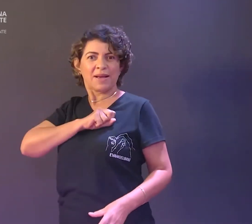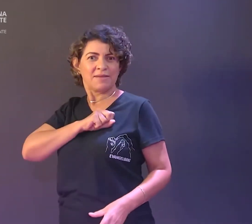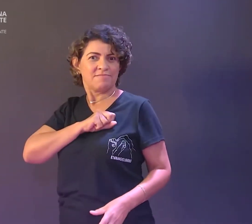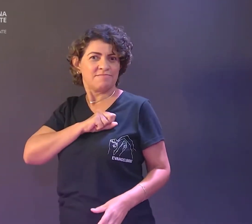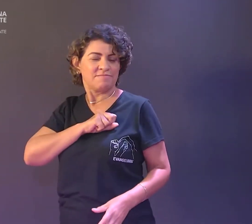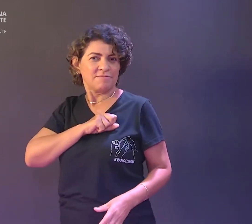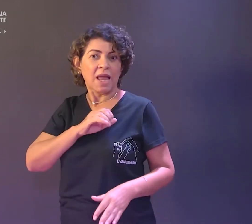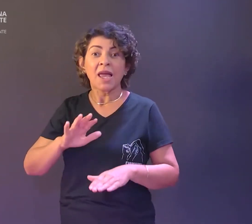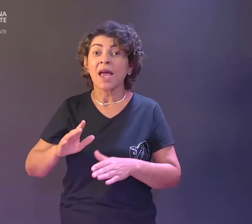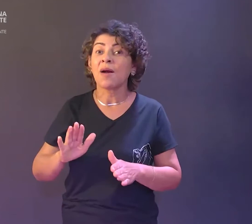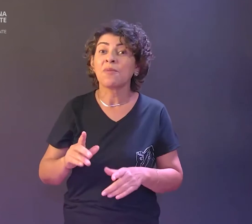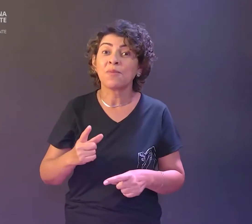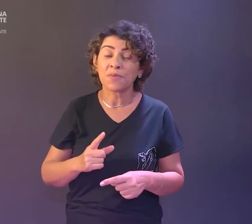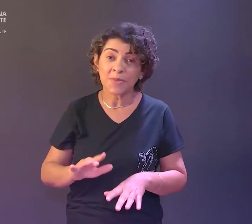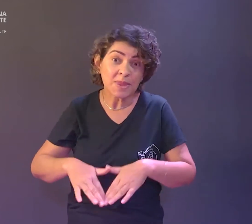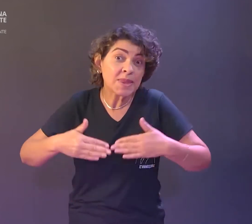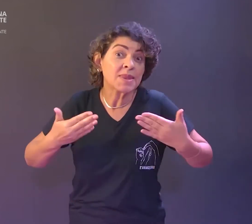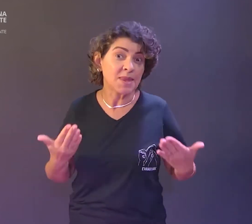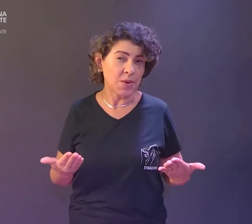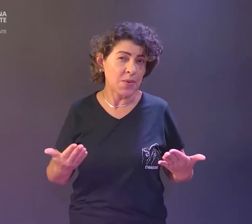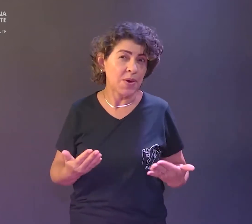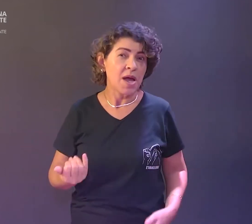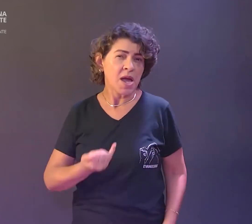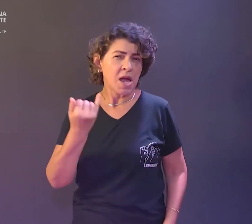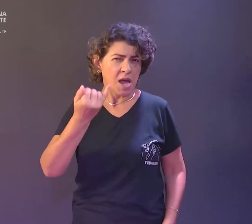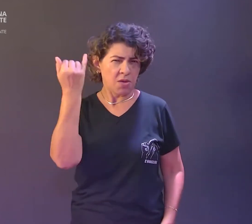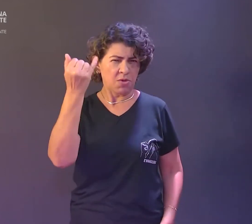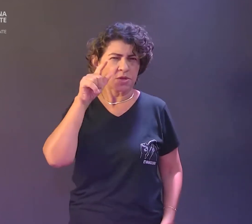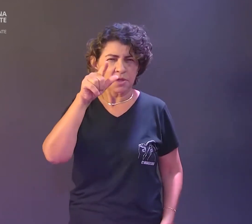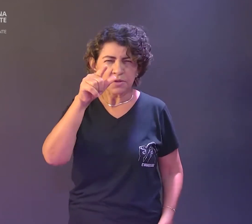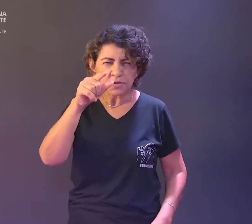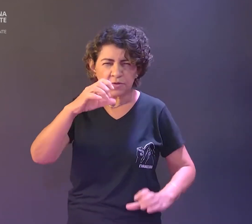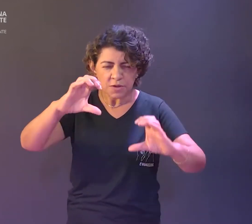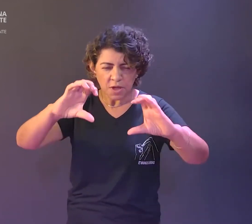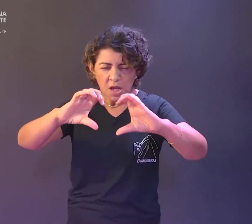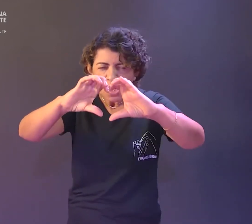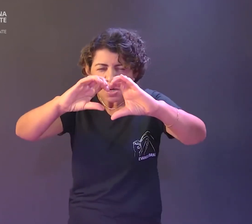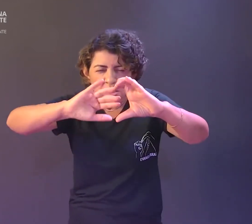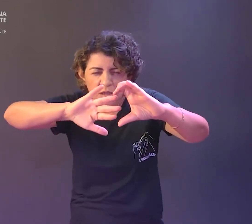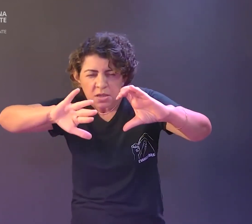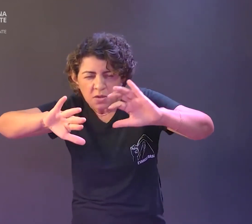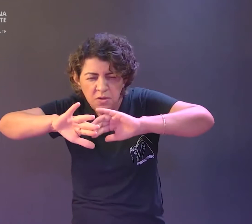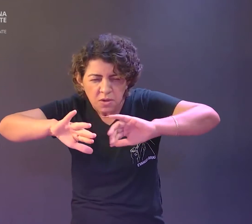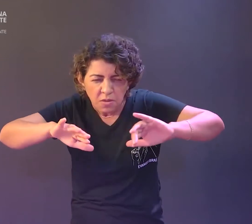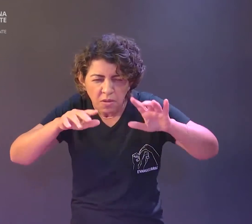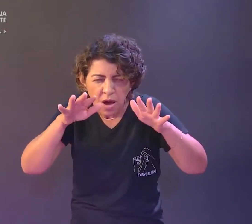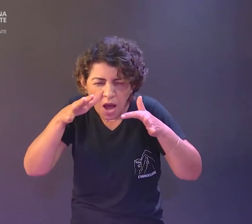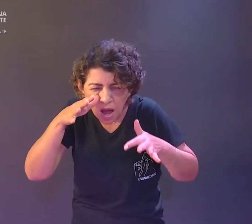Portanto, é importante examinar o seu próprio coração em busca dos seus ídolos.